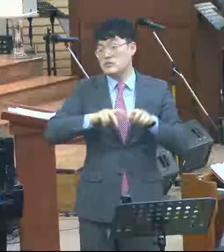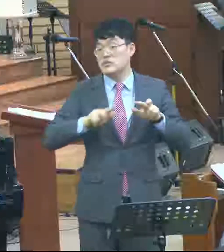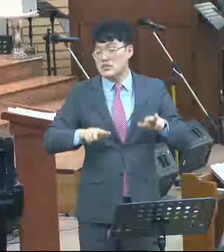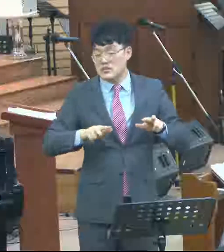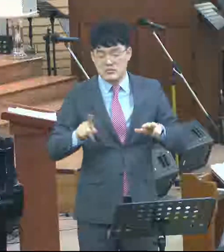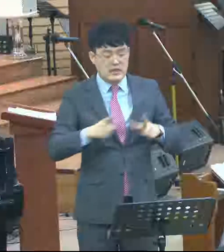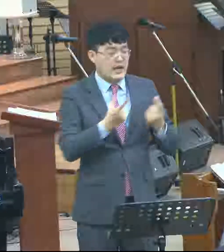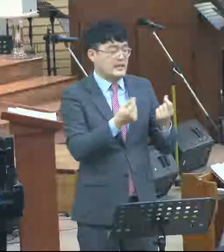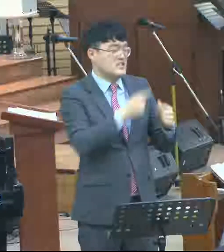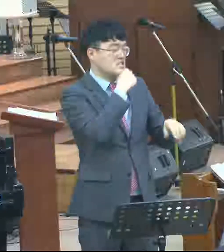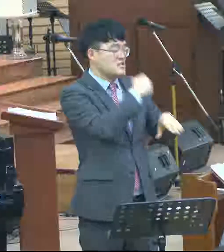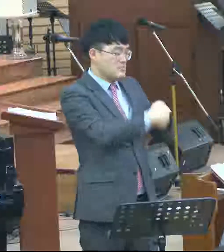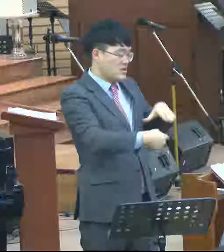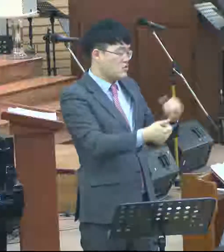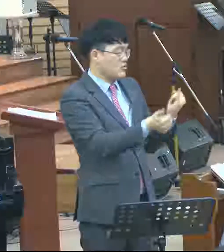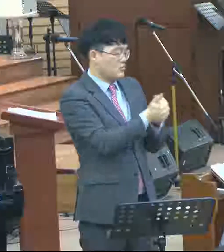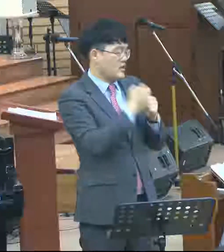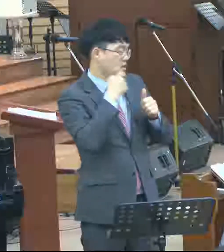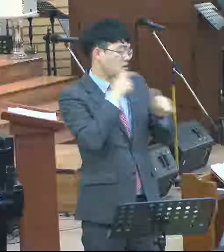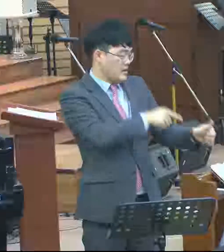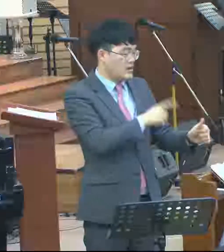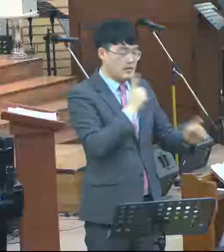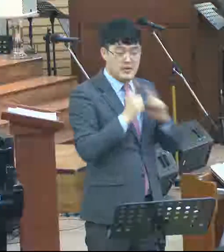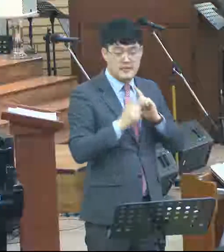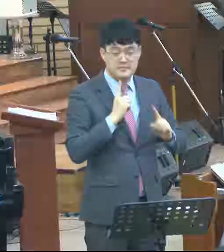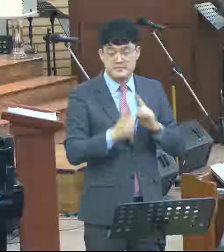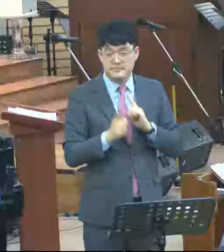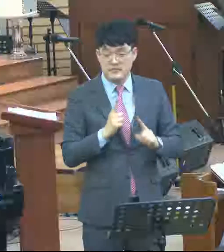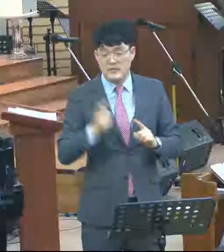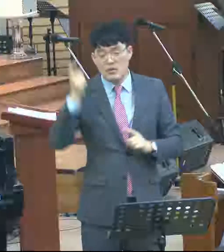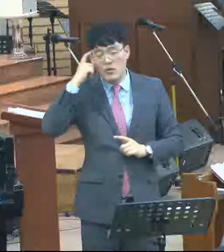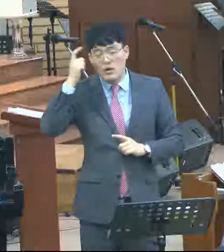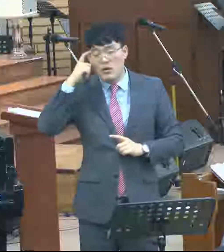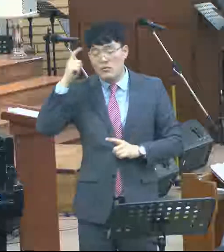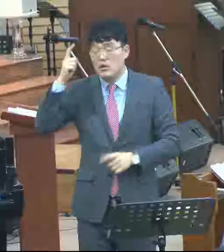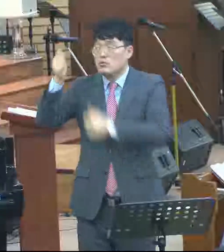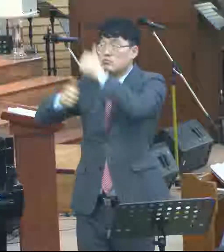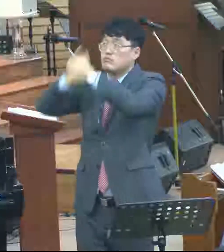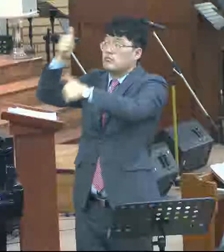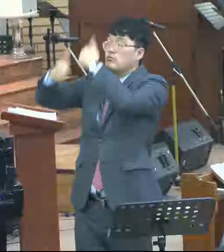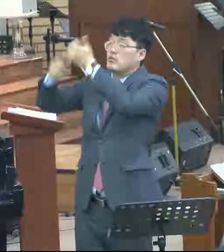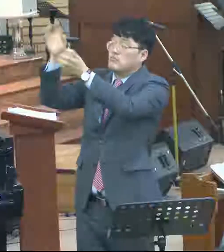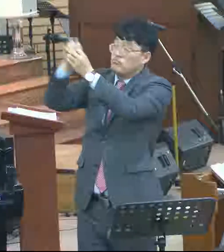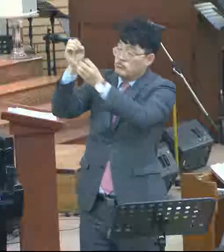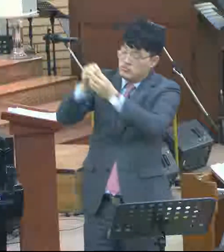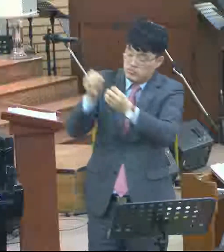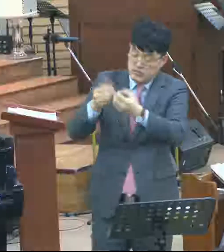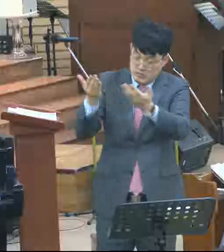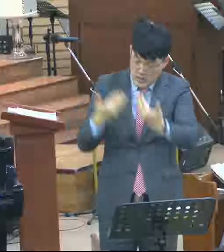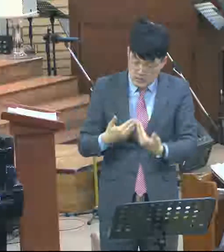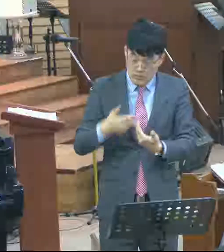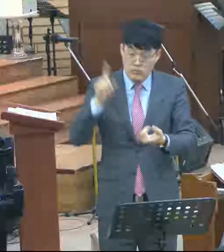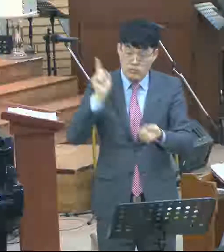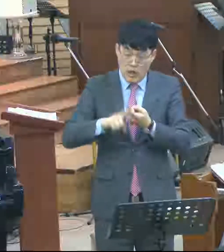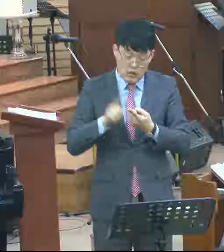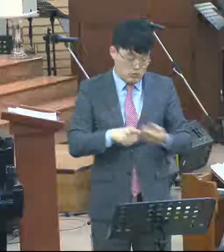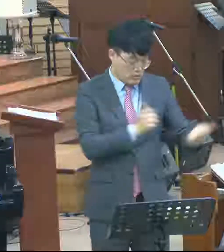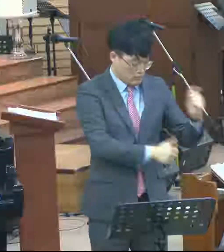수 있지만 당시로서는 기업을 잘 유지해서 자손들에게 물려주는 것이 그만큼 중요했다 하는